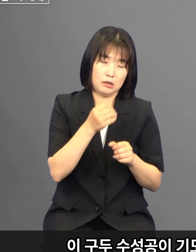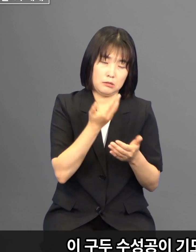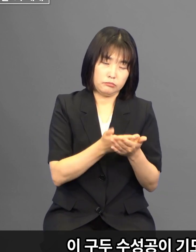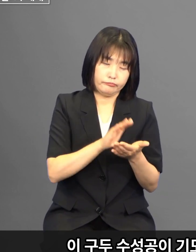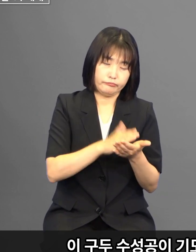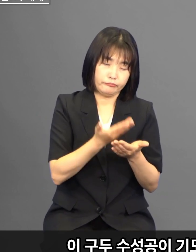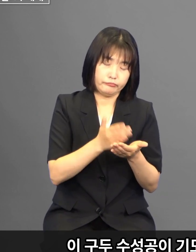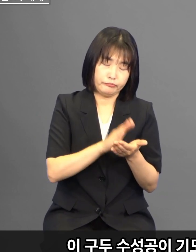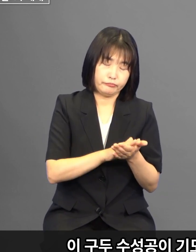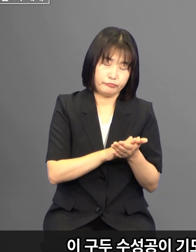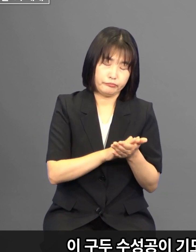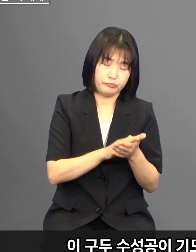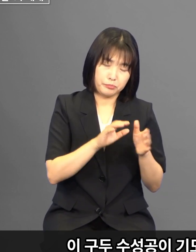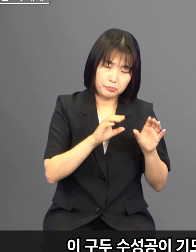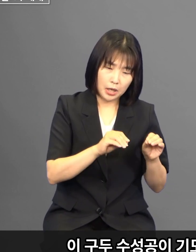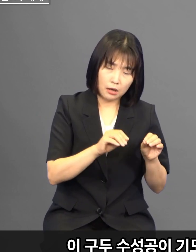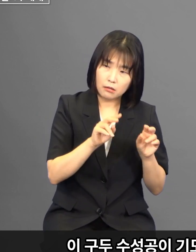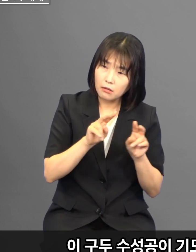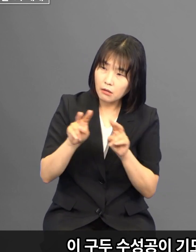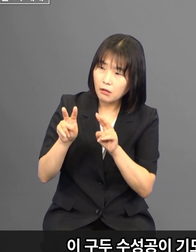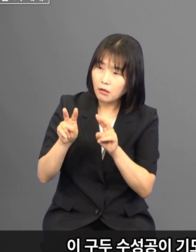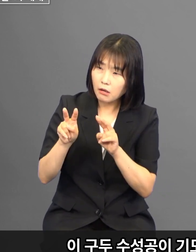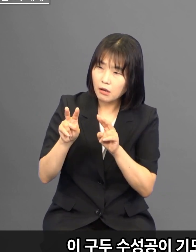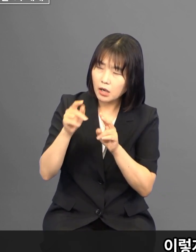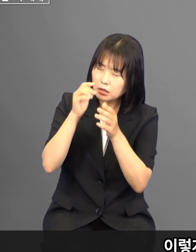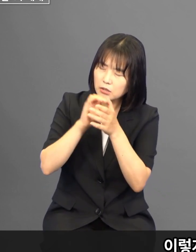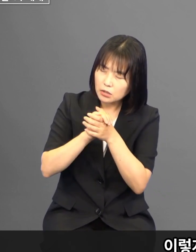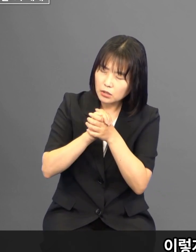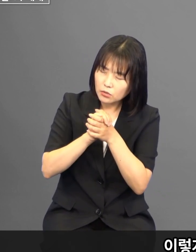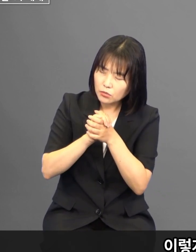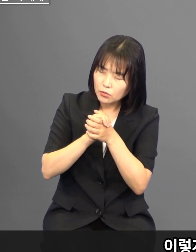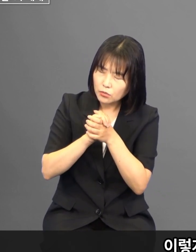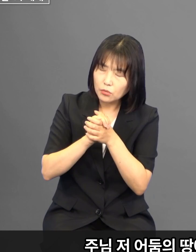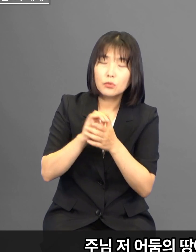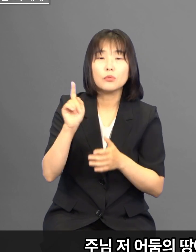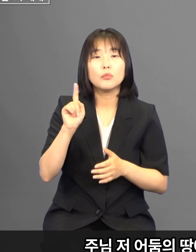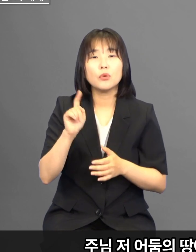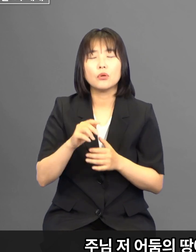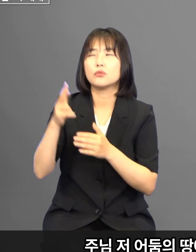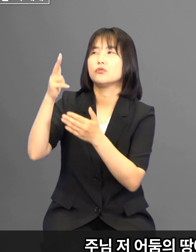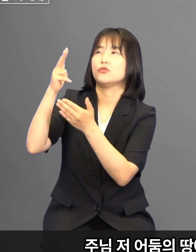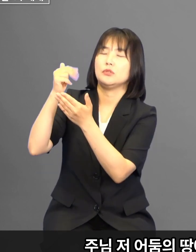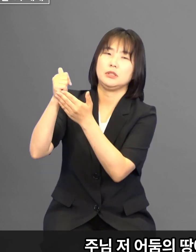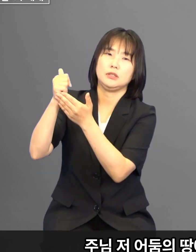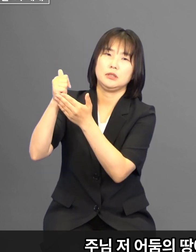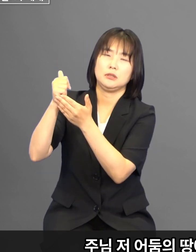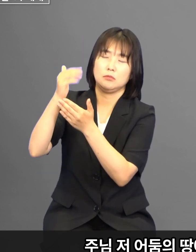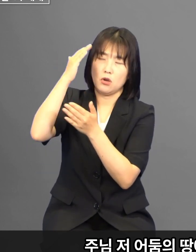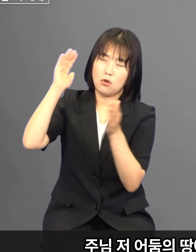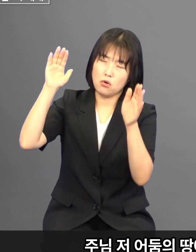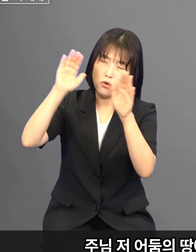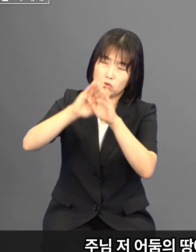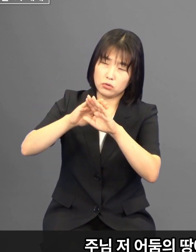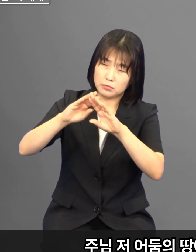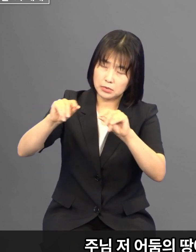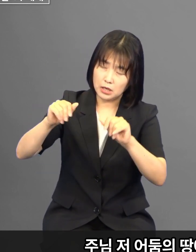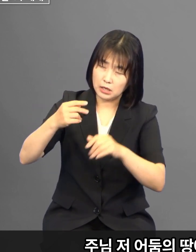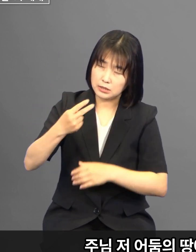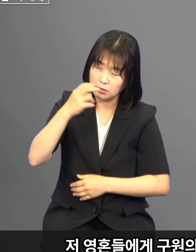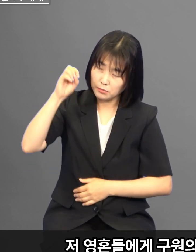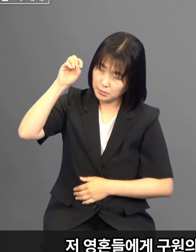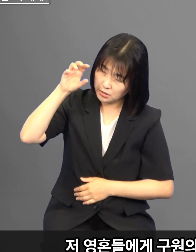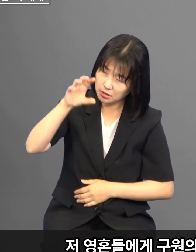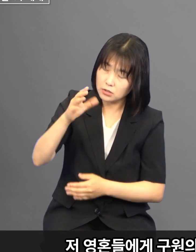구두 수선공이 기도를 합니다. 간절히 기도를 해요. 이렇게 기도를 했어요. 주님, 저 어둠의 땅에 생명의 빛을 비추어